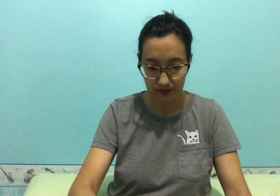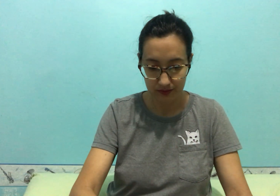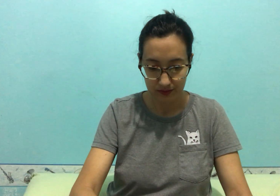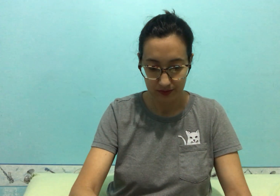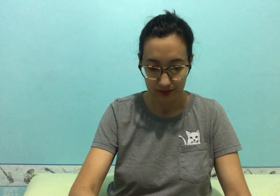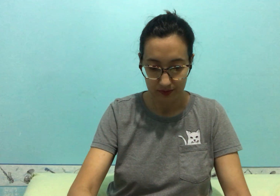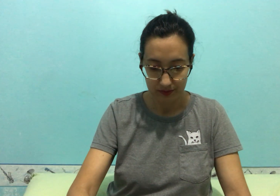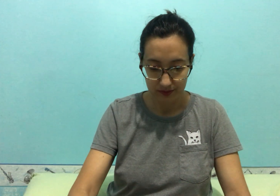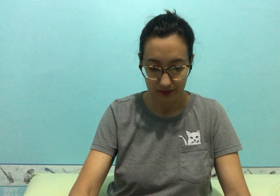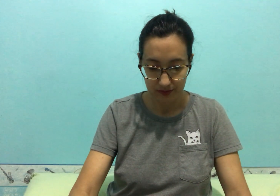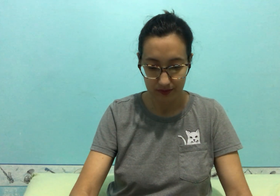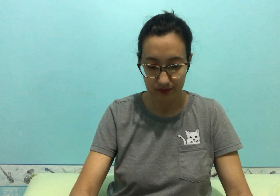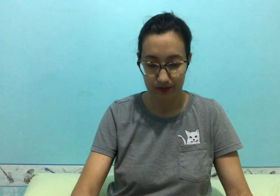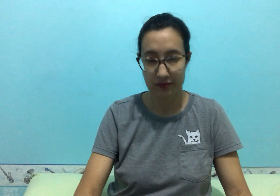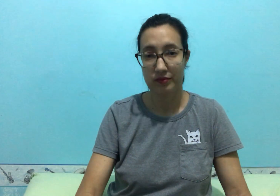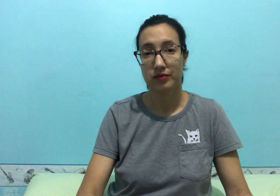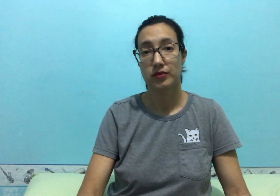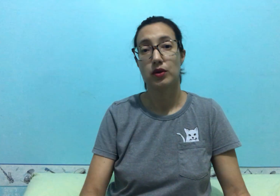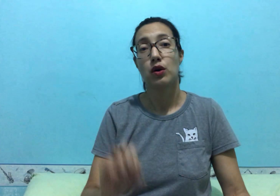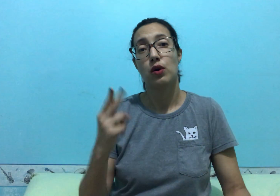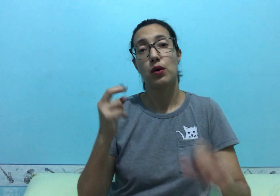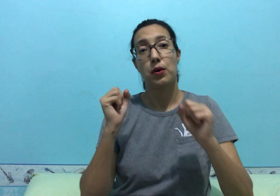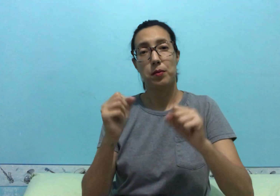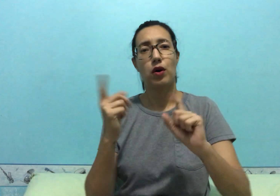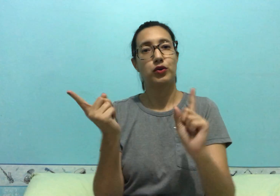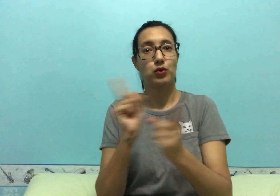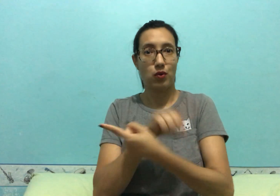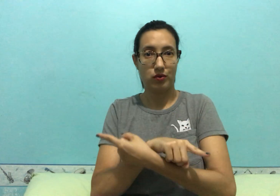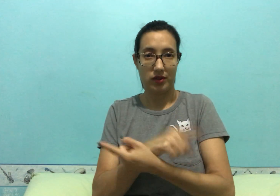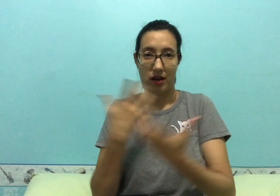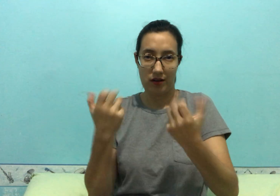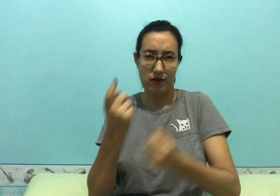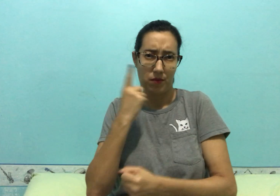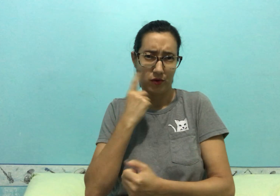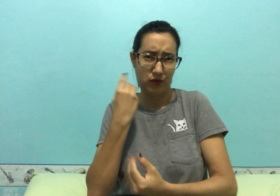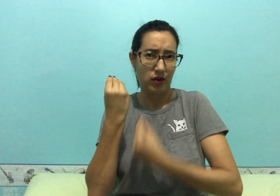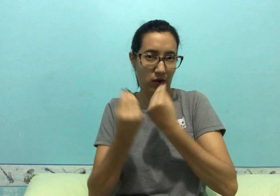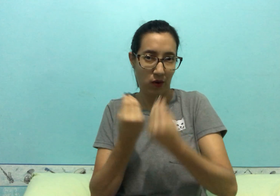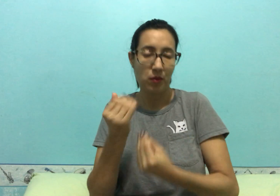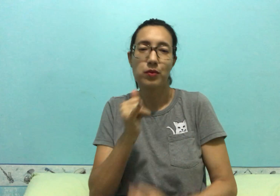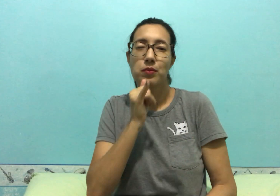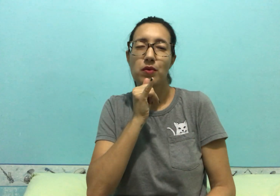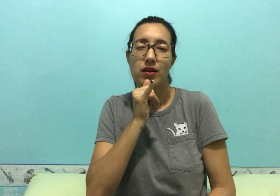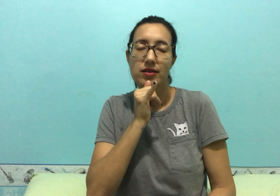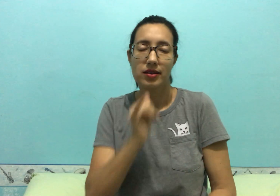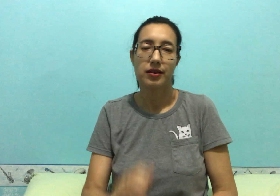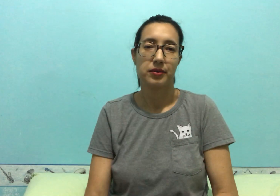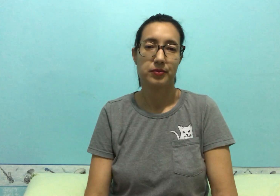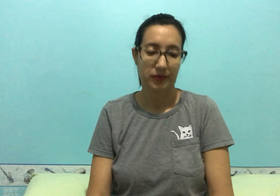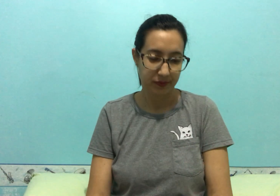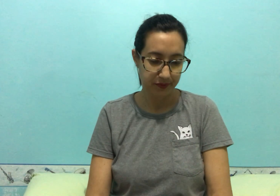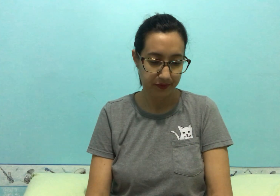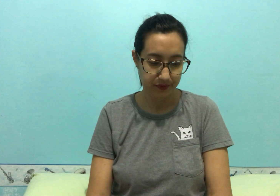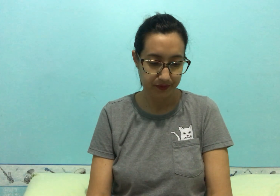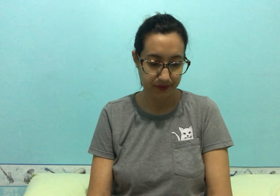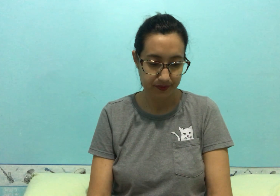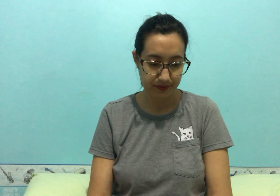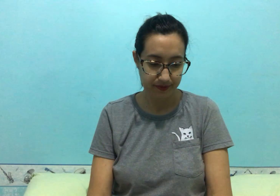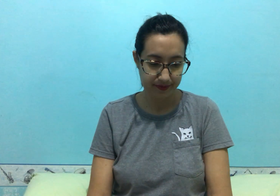recursivamente até aos mais externos. Vamos ver como é que isso se dá. Vamos pegar um exemplo aqui. Então nós temos essa equação. Então vejam,